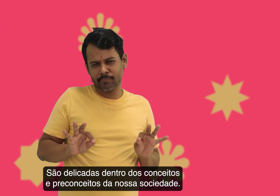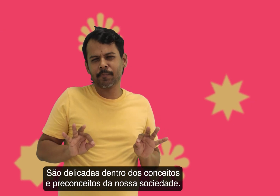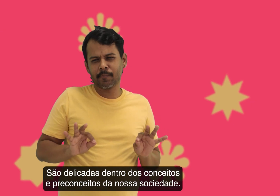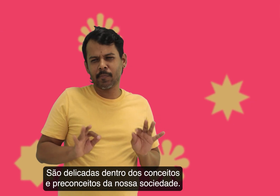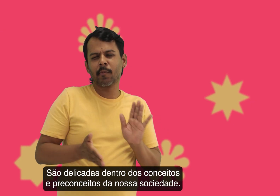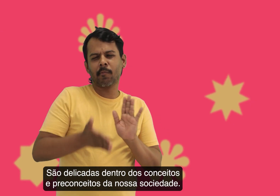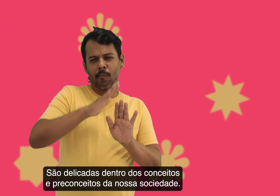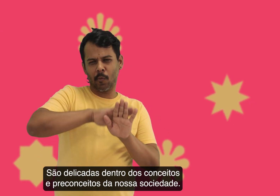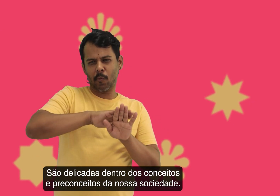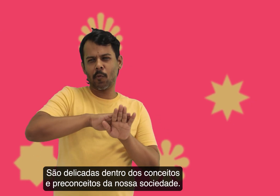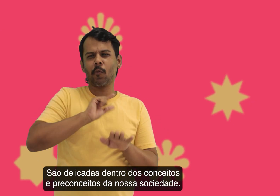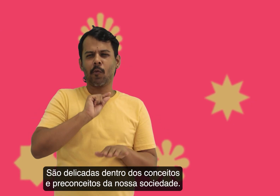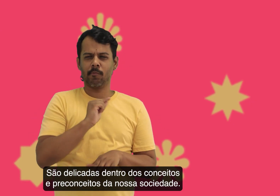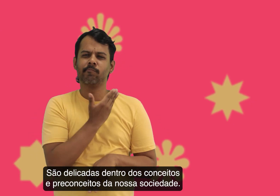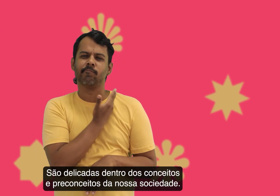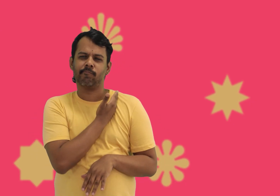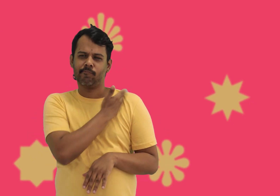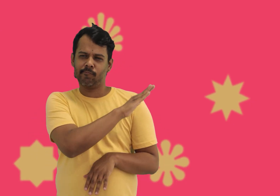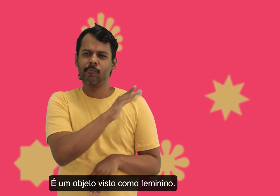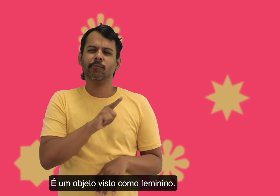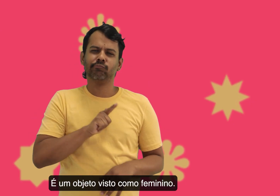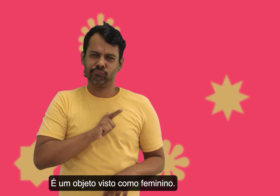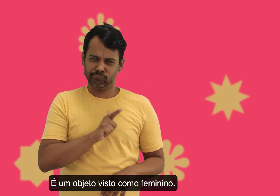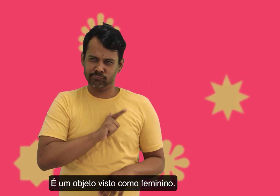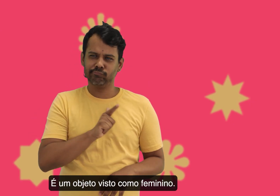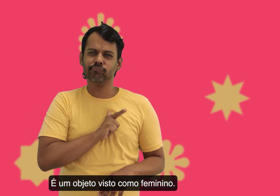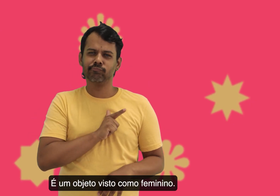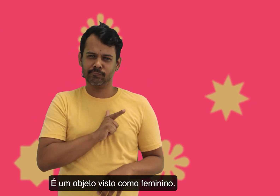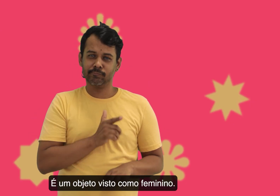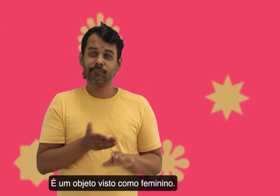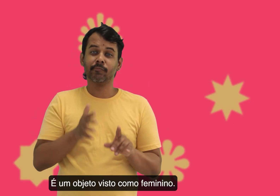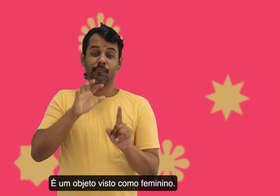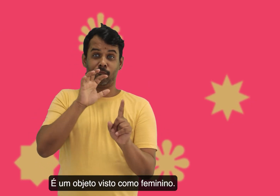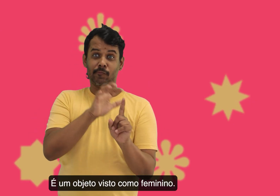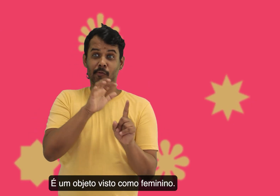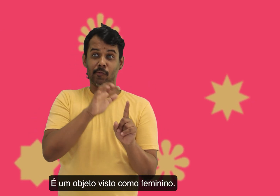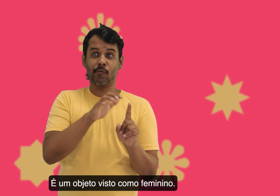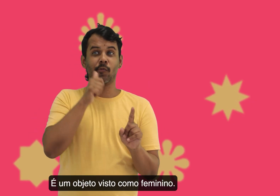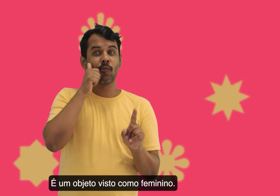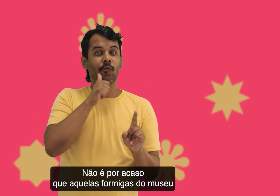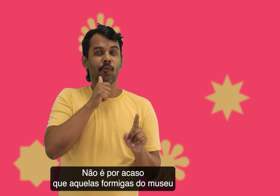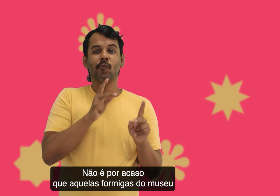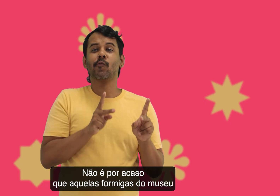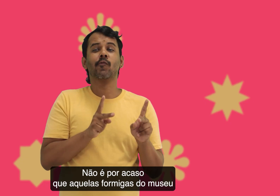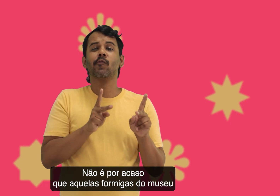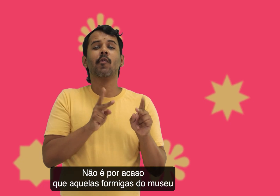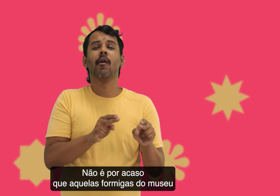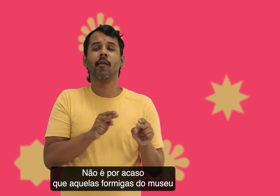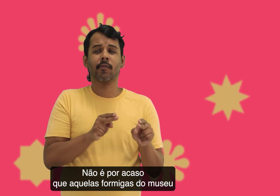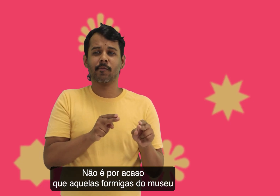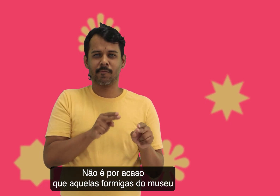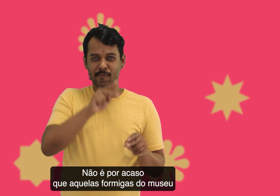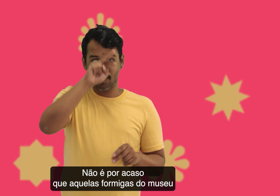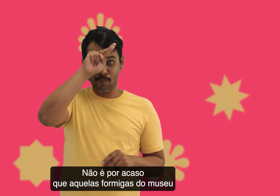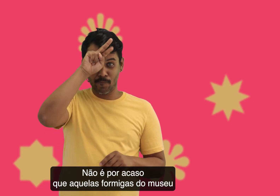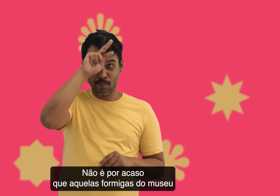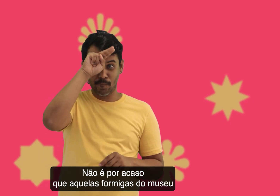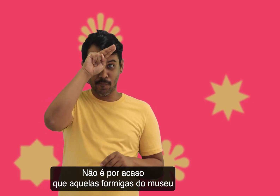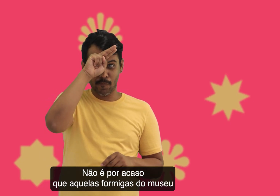conceitos e preconceitos da nossa sociedade, é um objeto visto como feminino. Não é por acaso que aquelas formigas